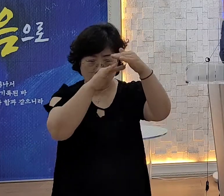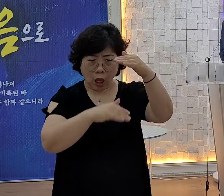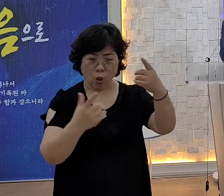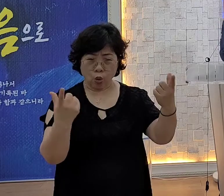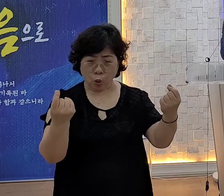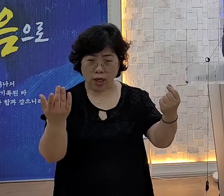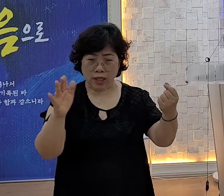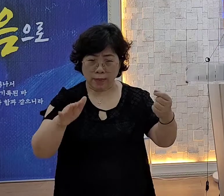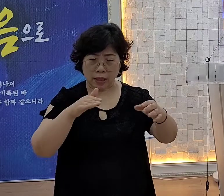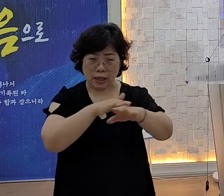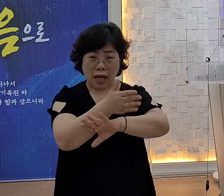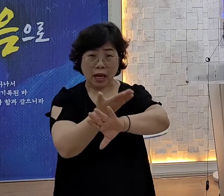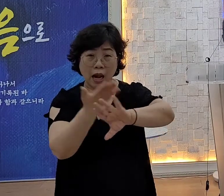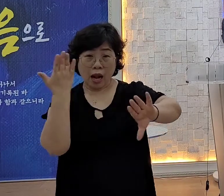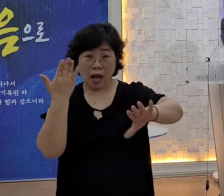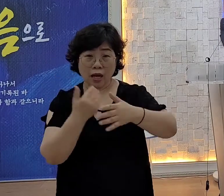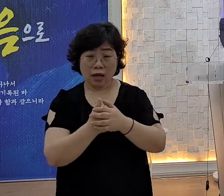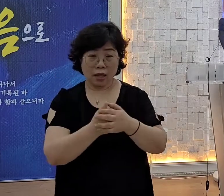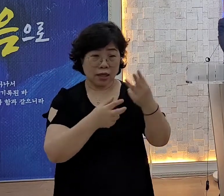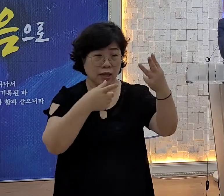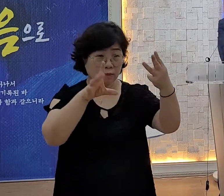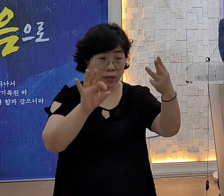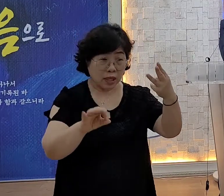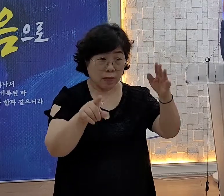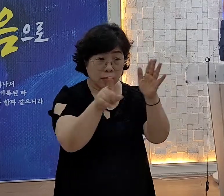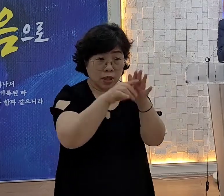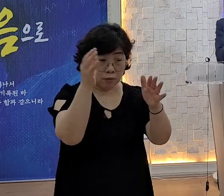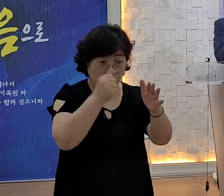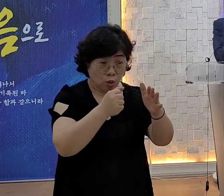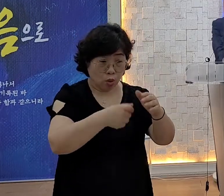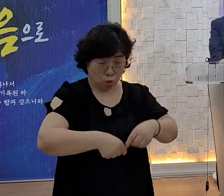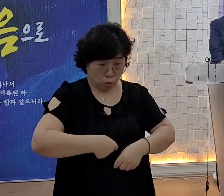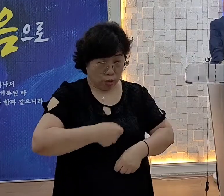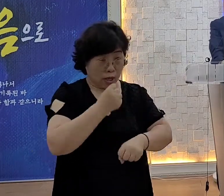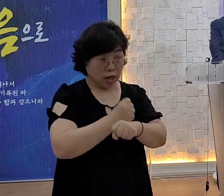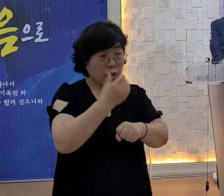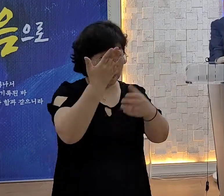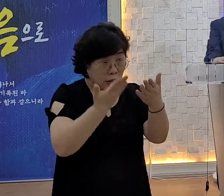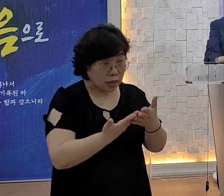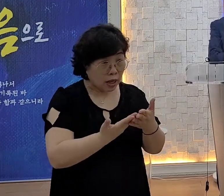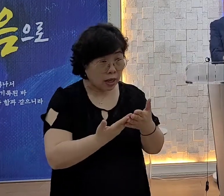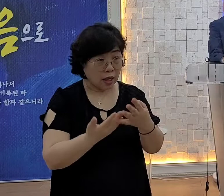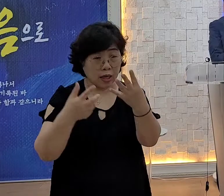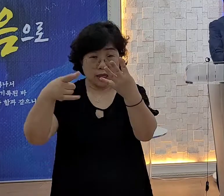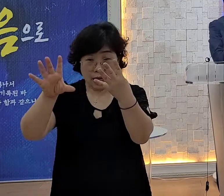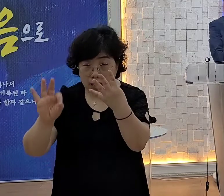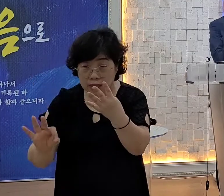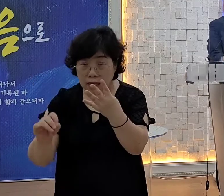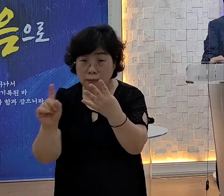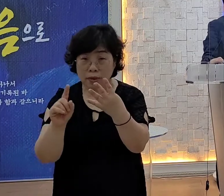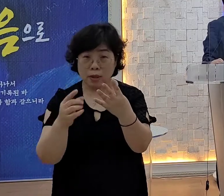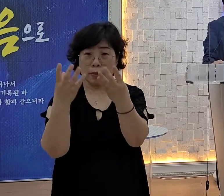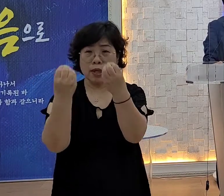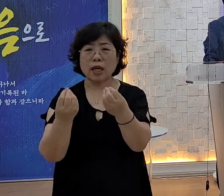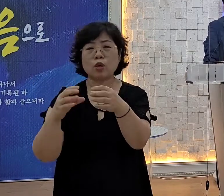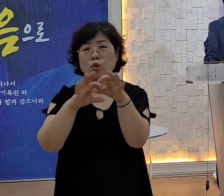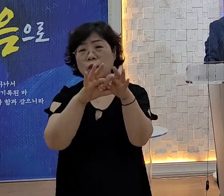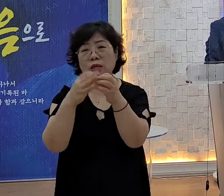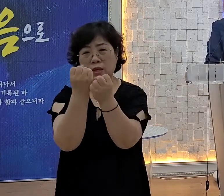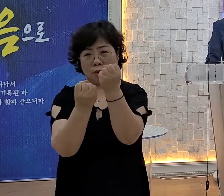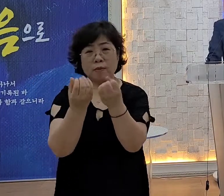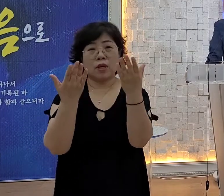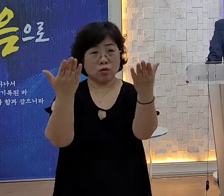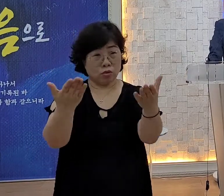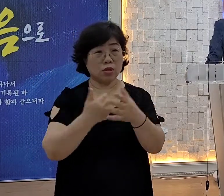거예요. 3장은 믿음으로 어렵다함을 받는다라는 얘기를 이론적으로 한 거고 4장은 예를 들어서 이제